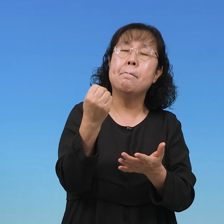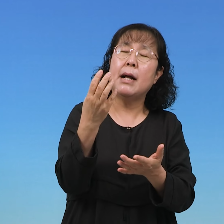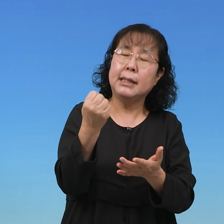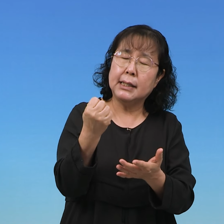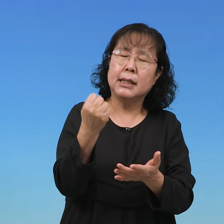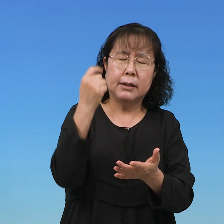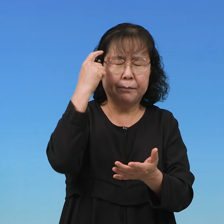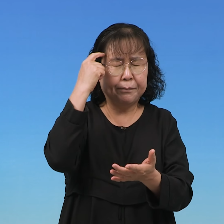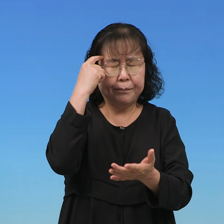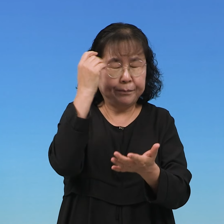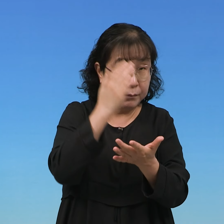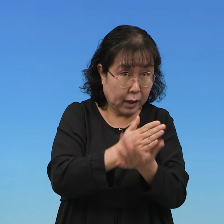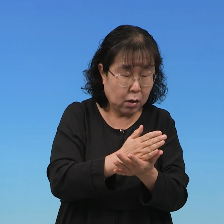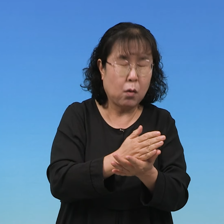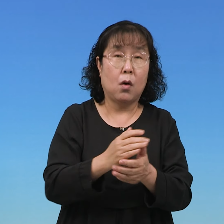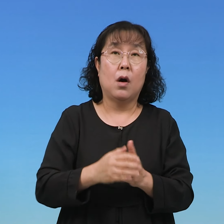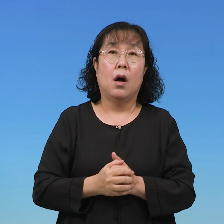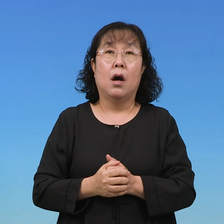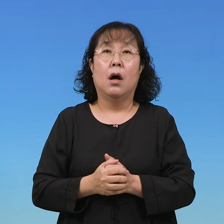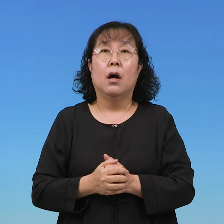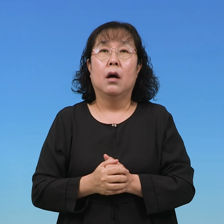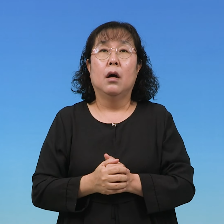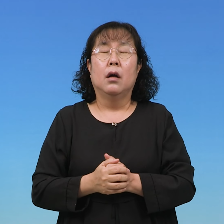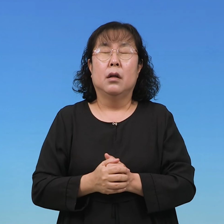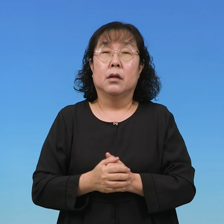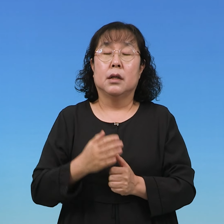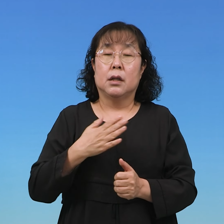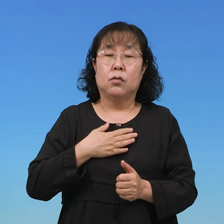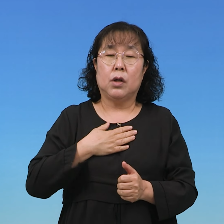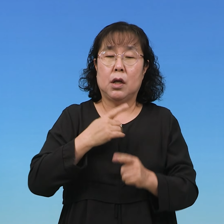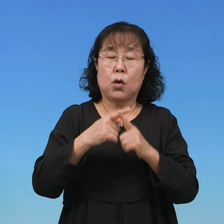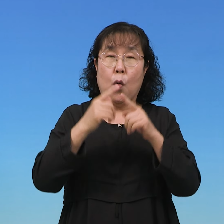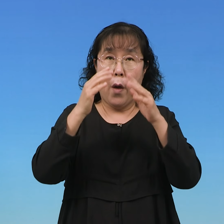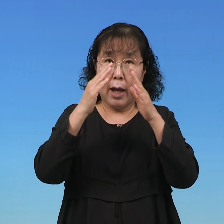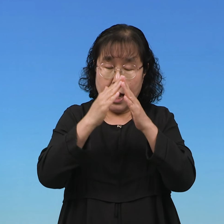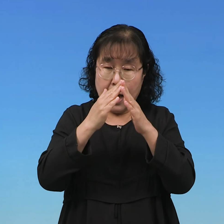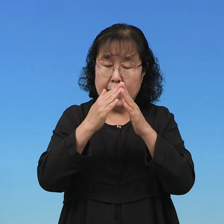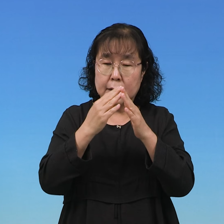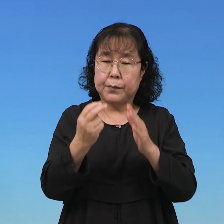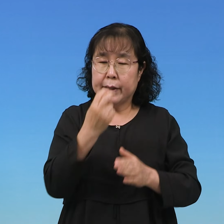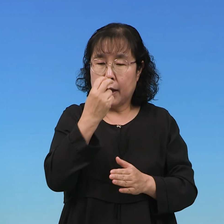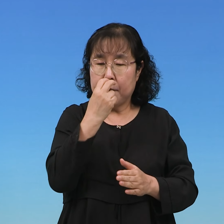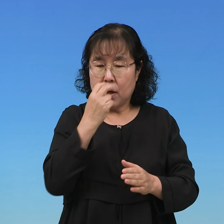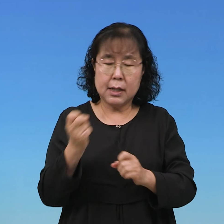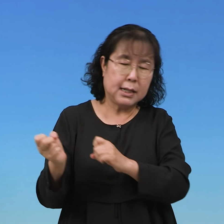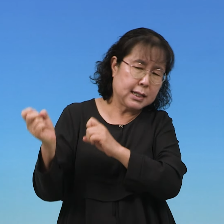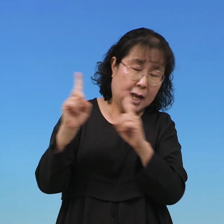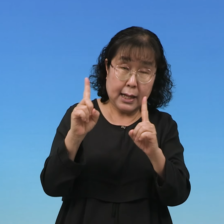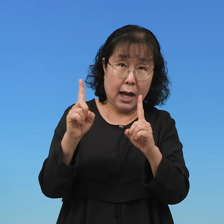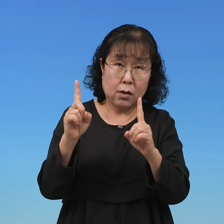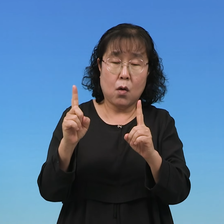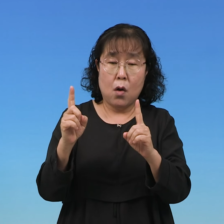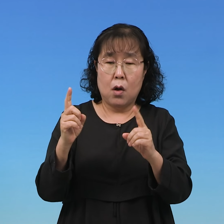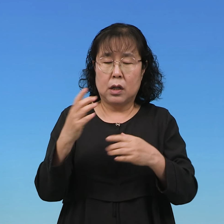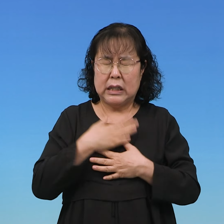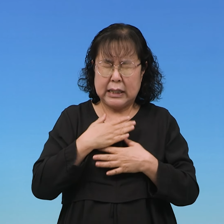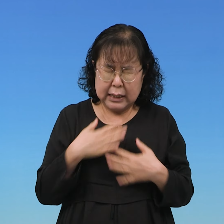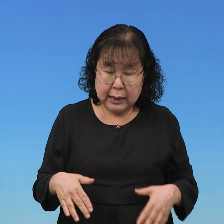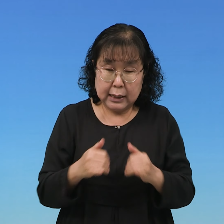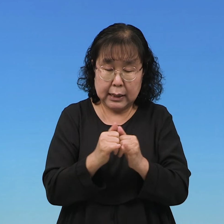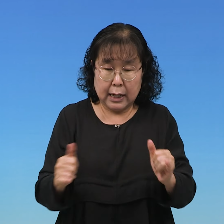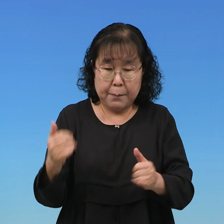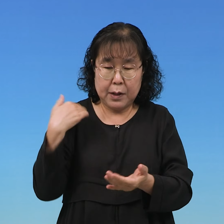생명이 살아나고 있나, 이 교회를 통하여 수많은 지친 영혼들이 회복이 일어나고 있나, 우리